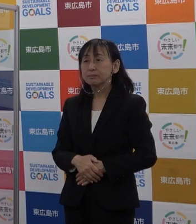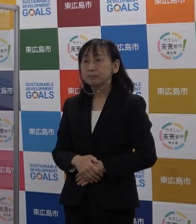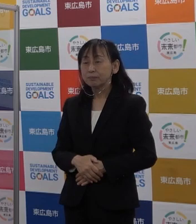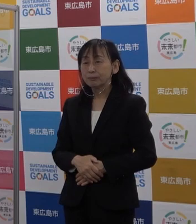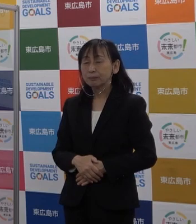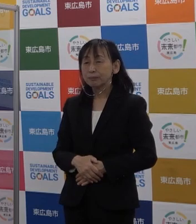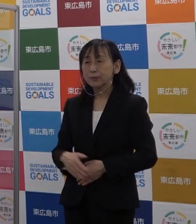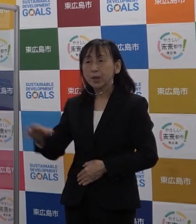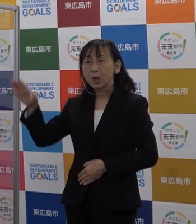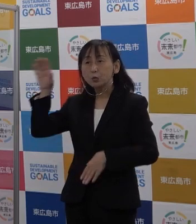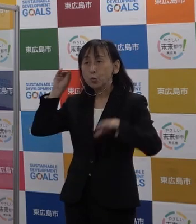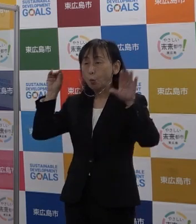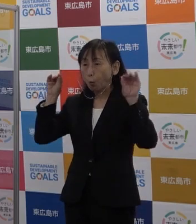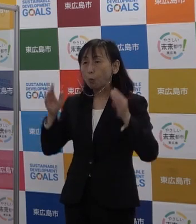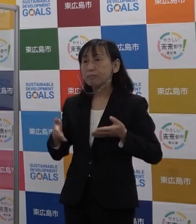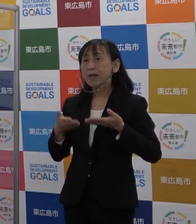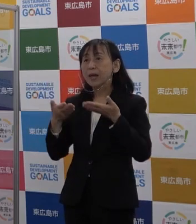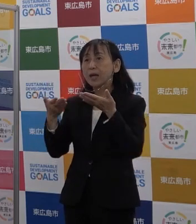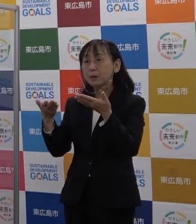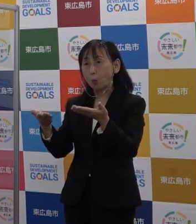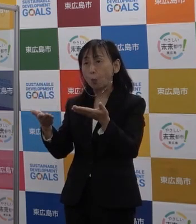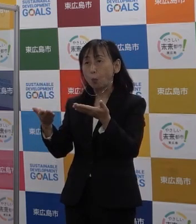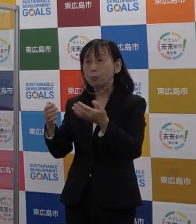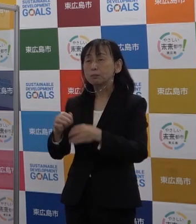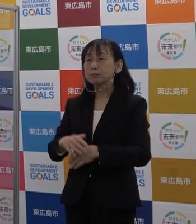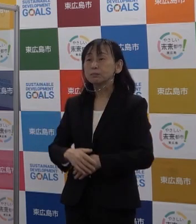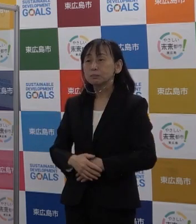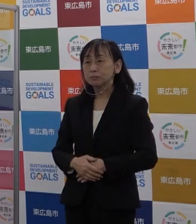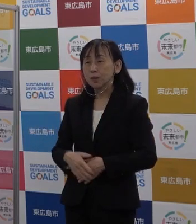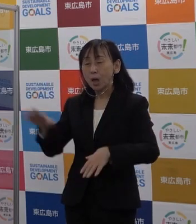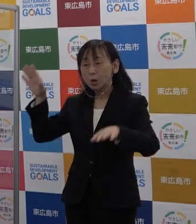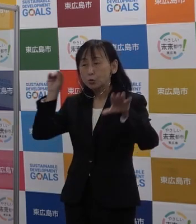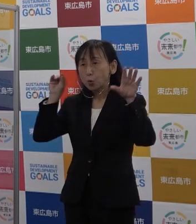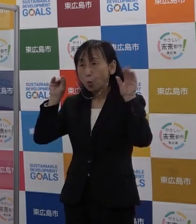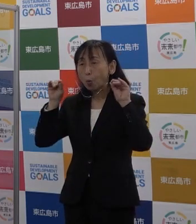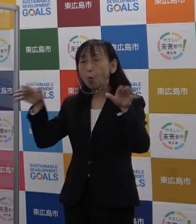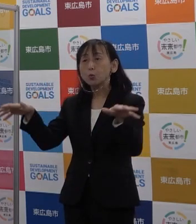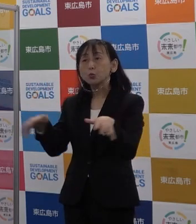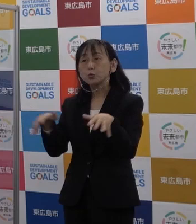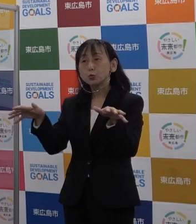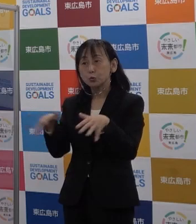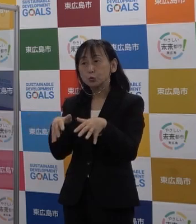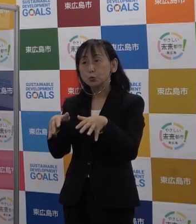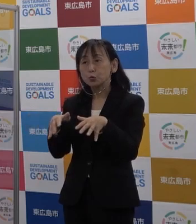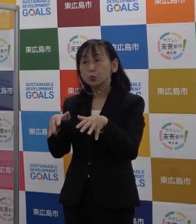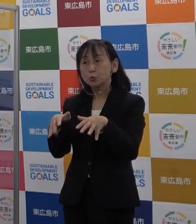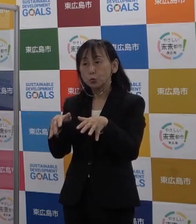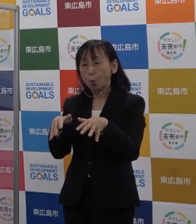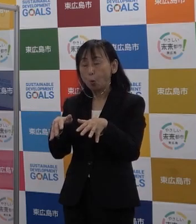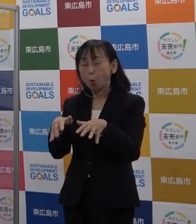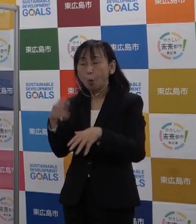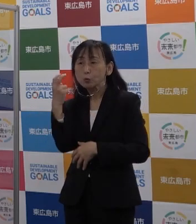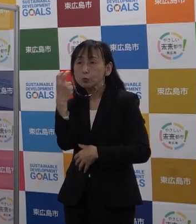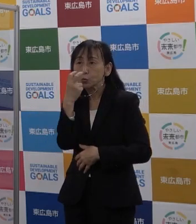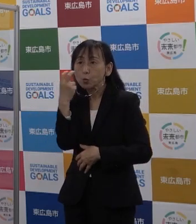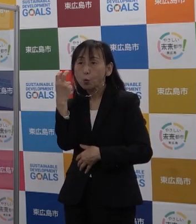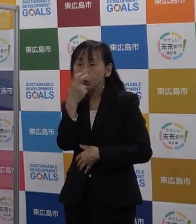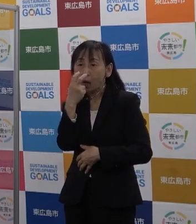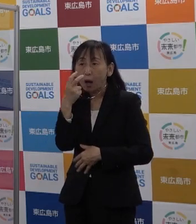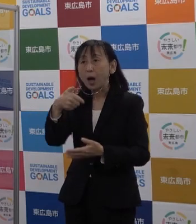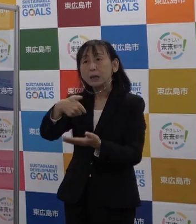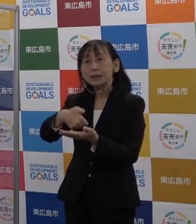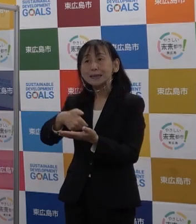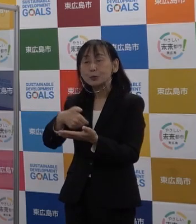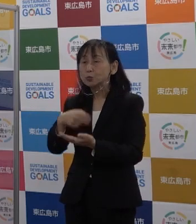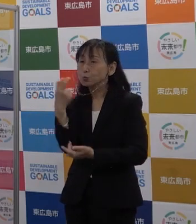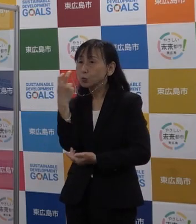情報を提供あるいは情報を収集する仕組みニーズ調査等々の機